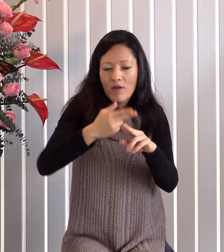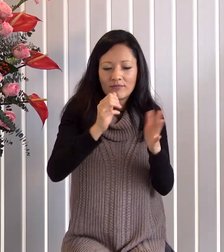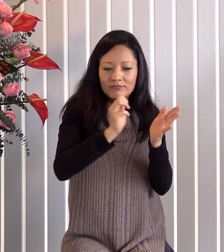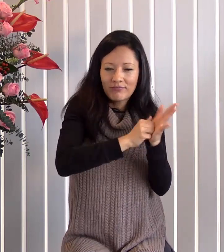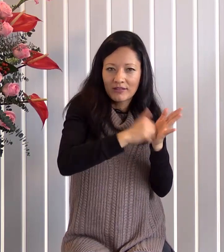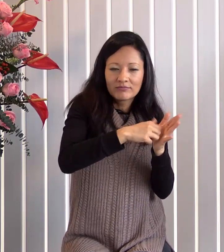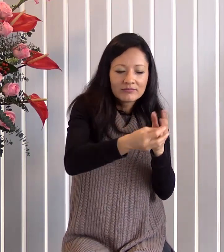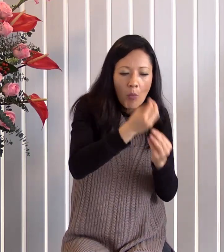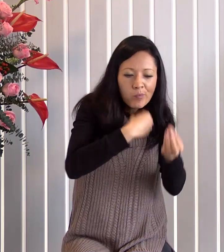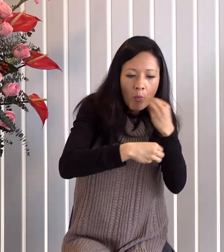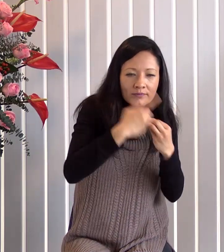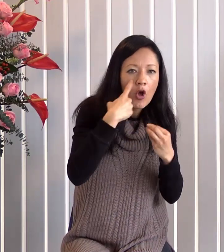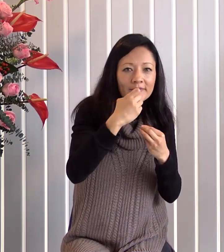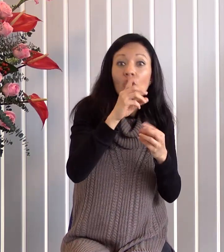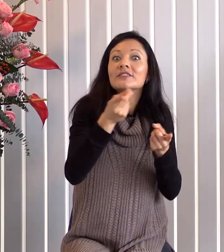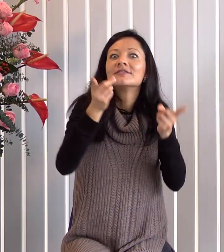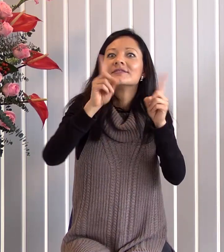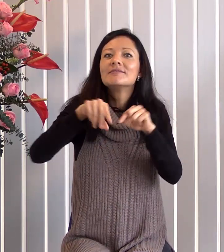de la boca de Dios.